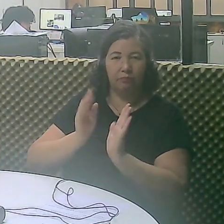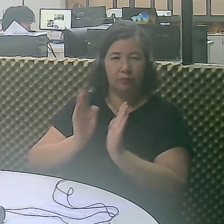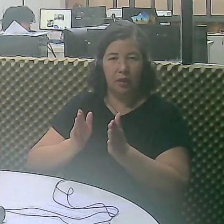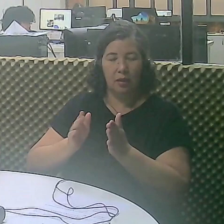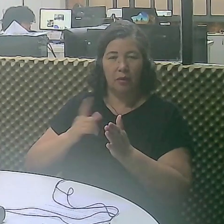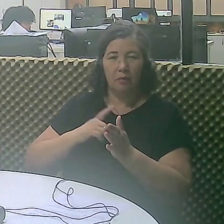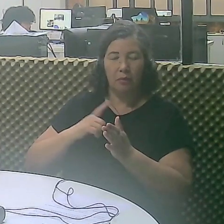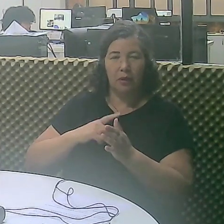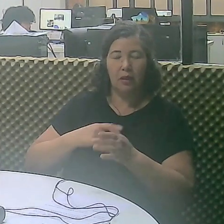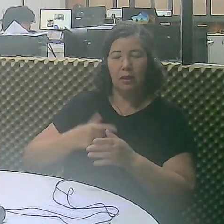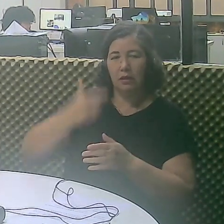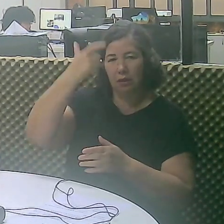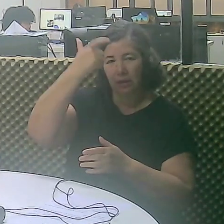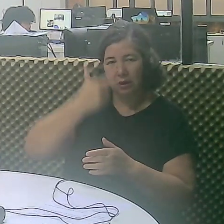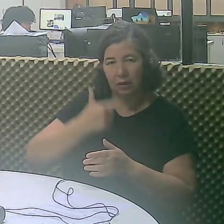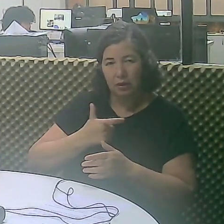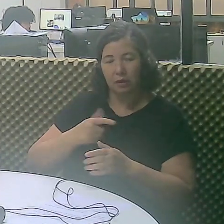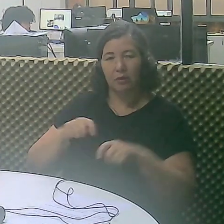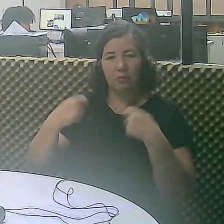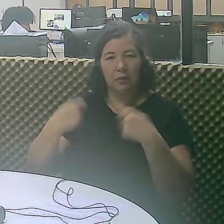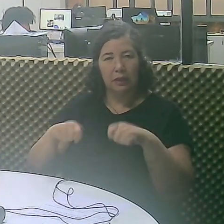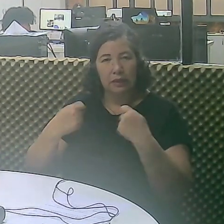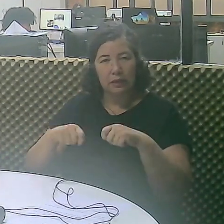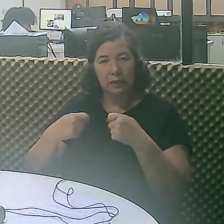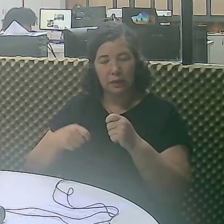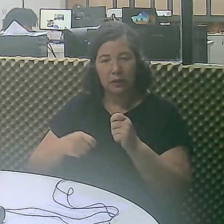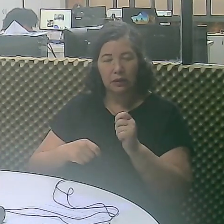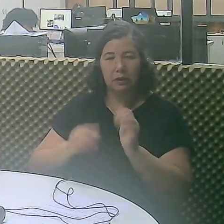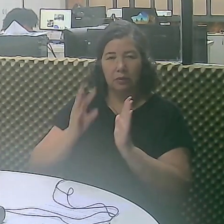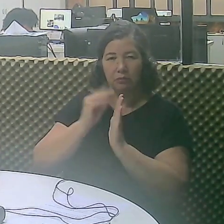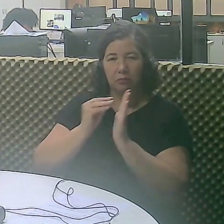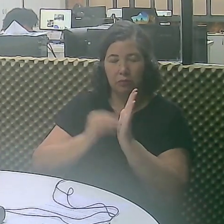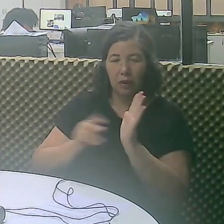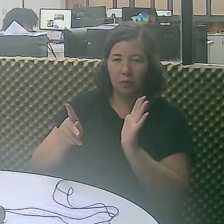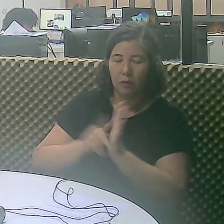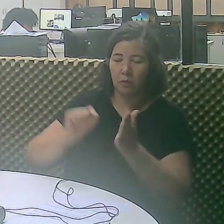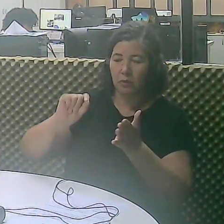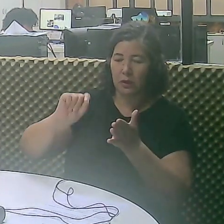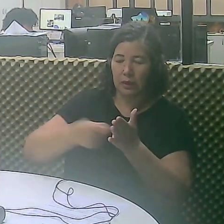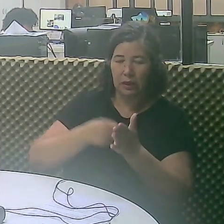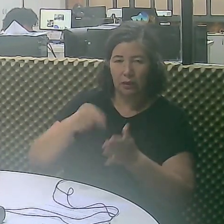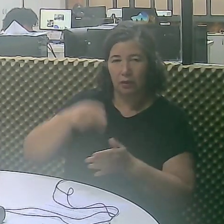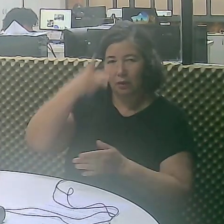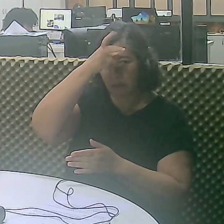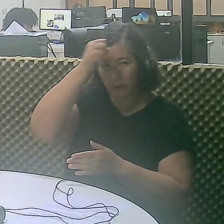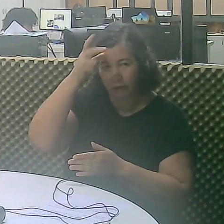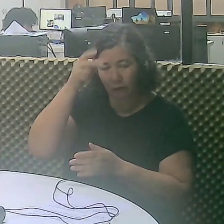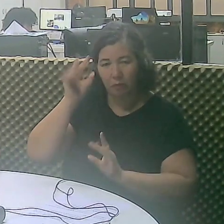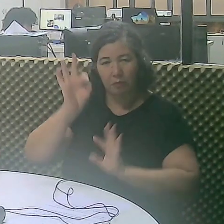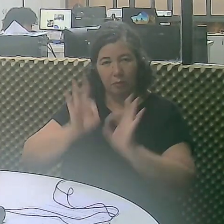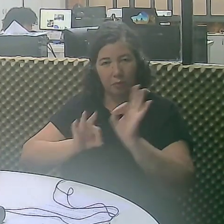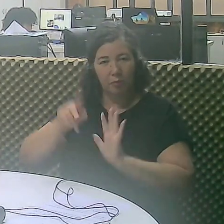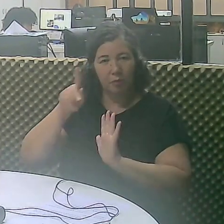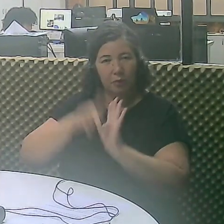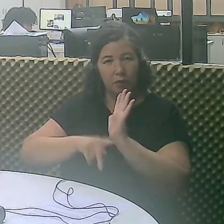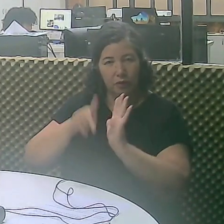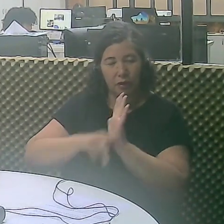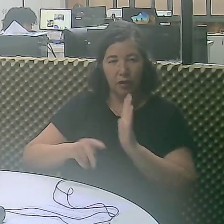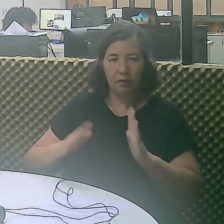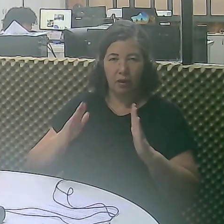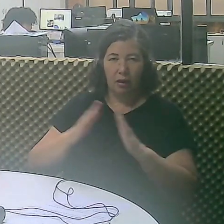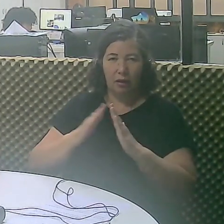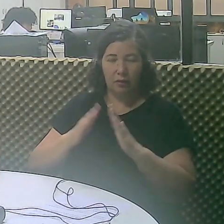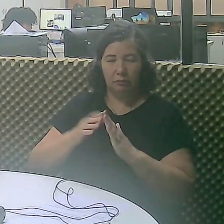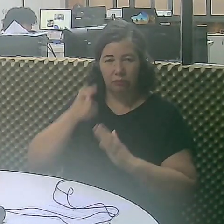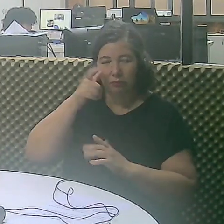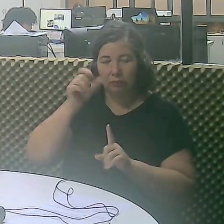Portal Cidadão e que precisam atualizar seus dados de inscrição junto ao município em projetos habitacionais de interesse